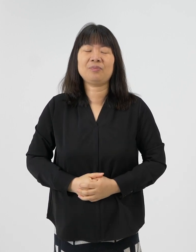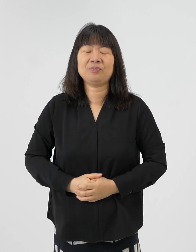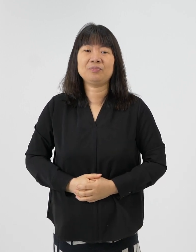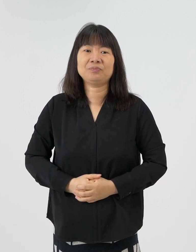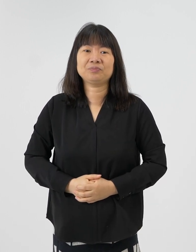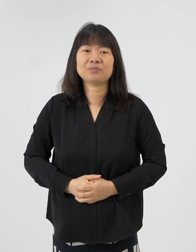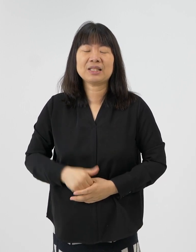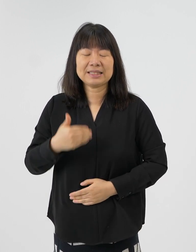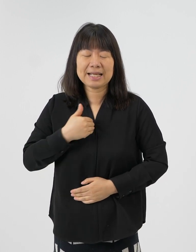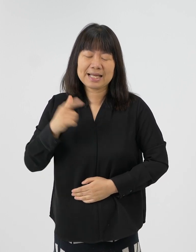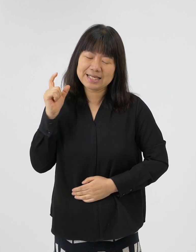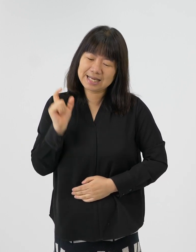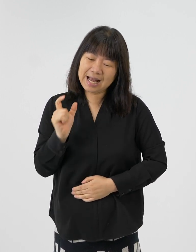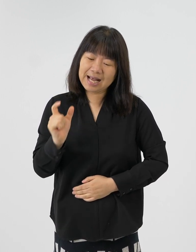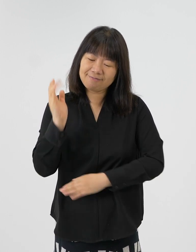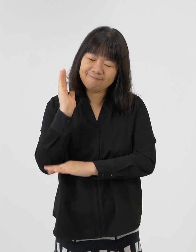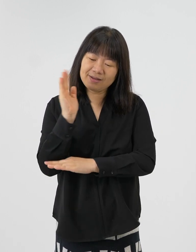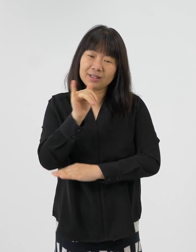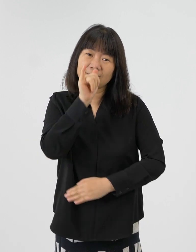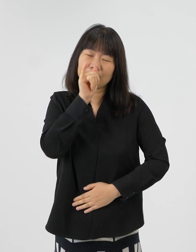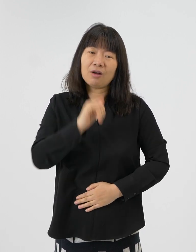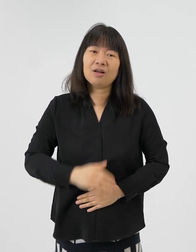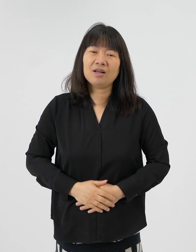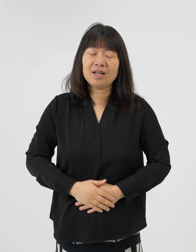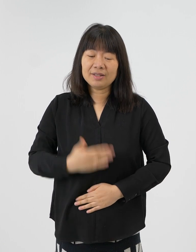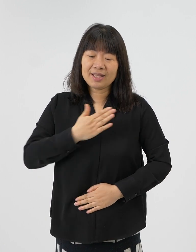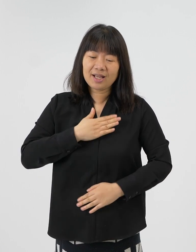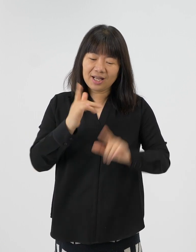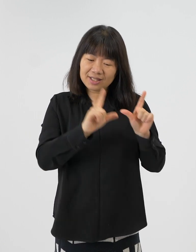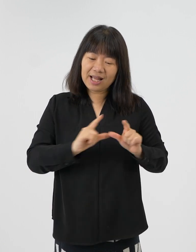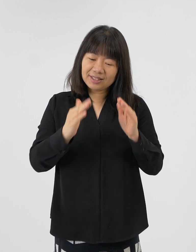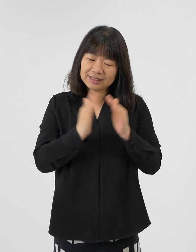제가 누누이 강조하지만 살집 외에